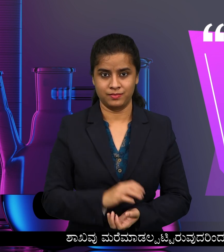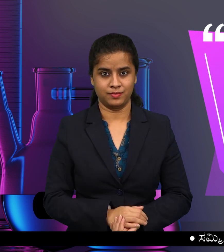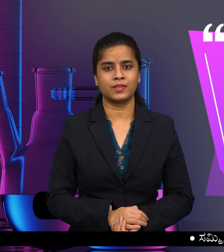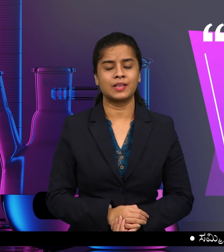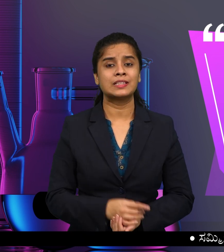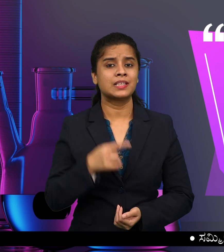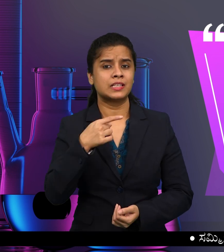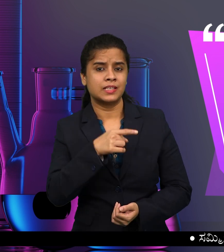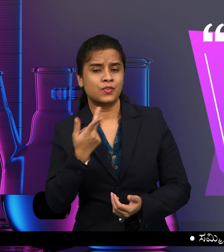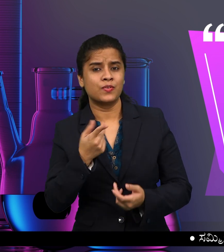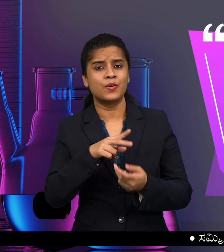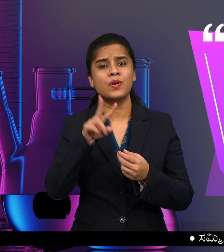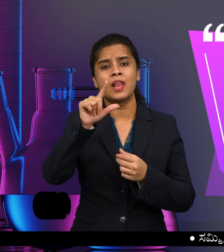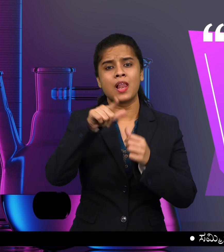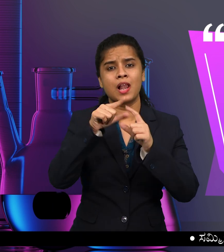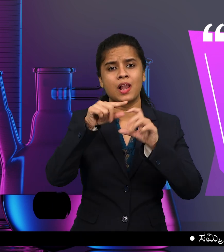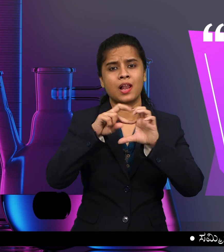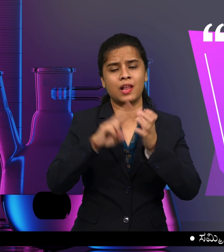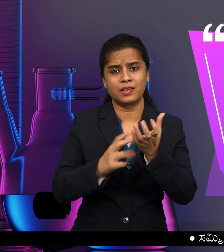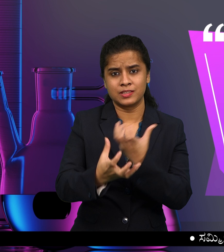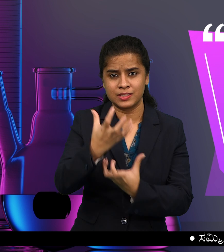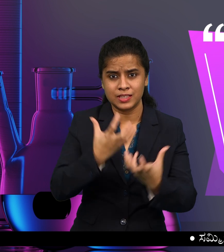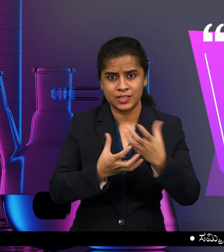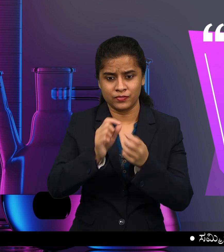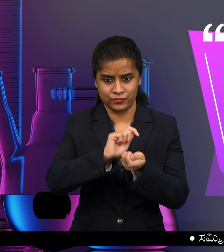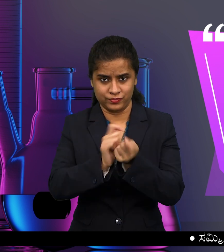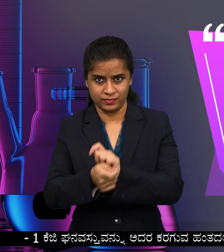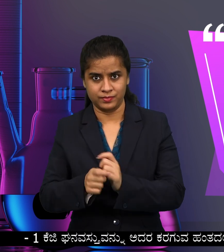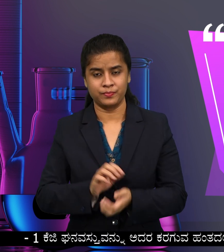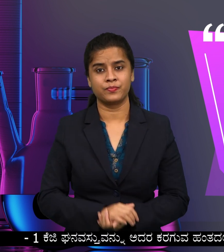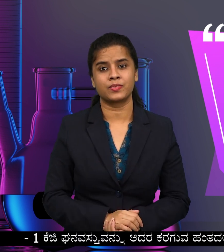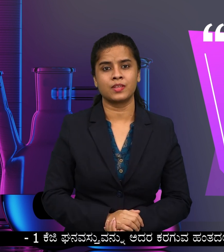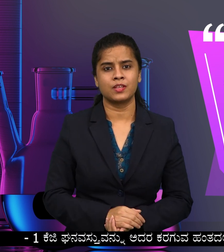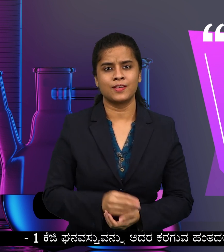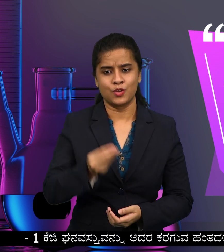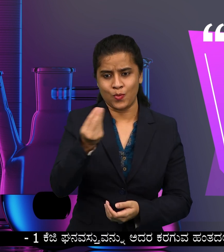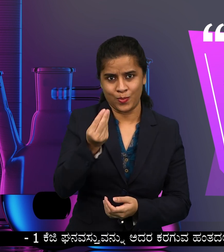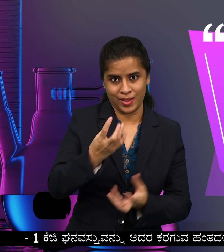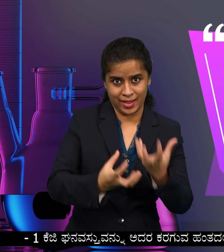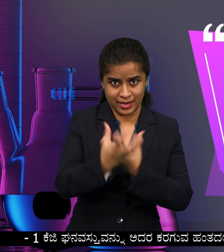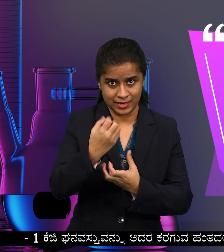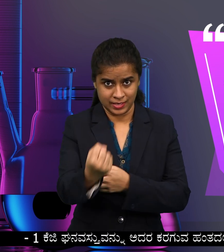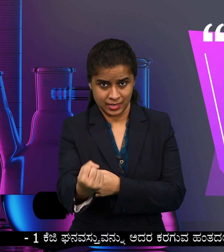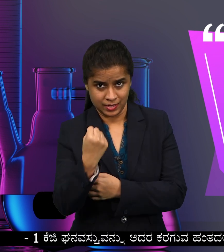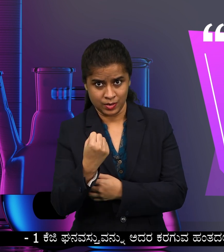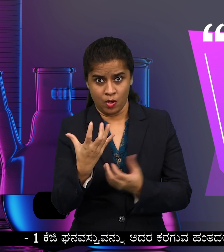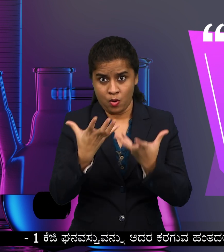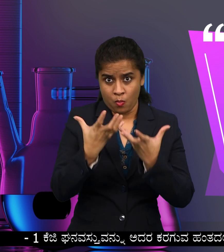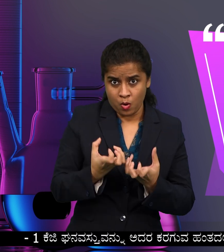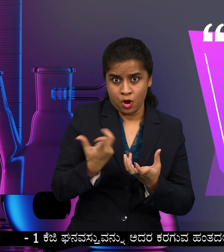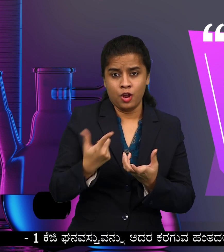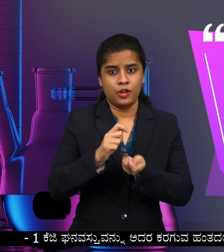ಸಮ್ಮಿಳನದ ಸುಪ್ತ ಶಾಖ 1 ಕೆಜಿ ಘನವಸ್ತುವನ್ನು ಅದರ